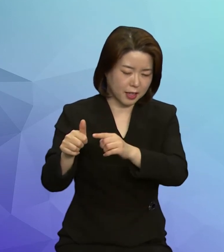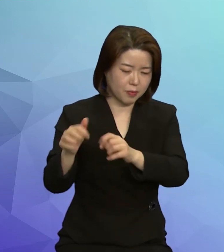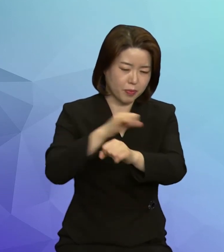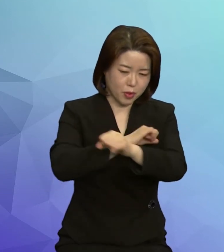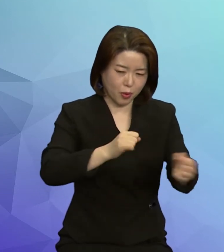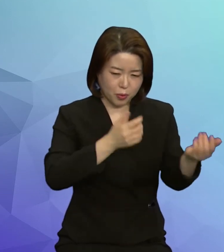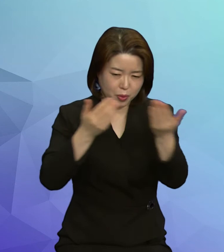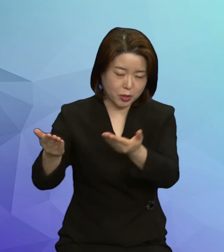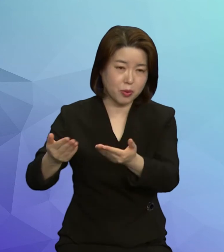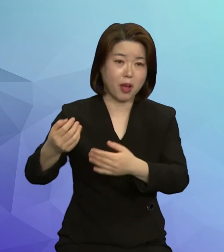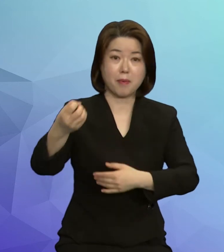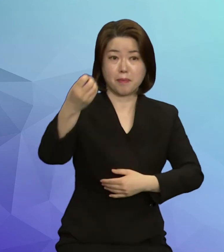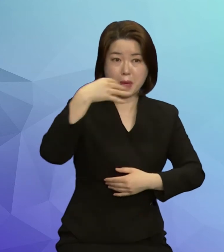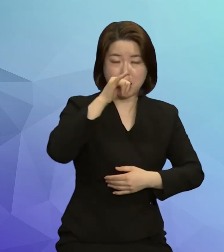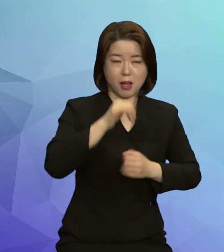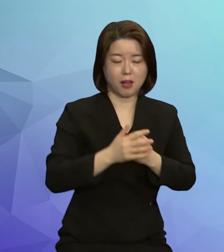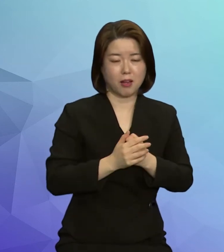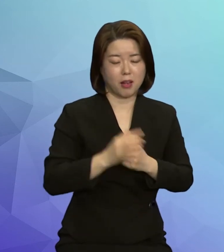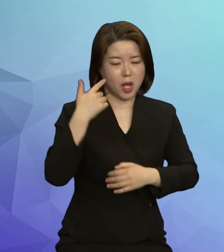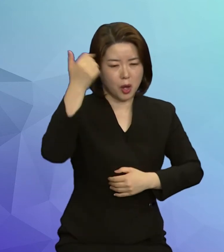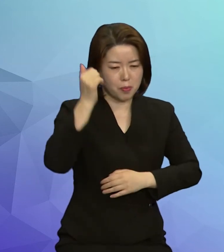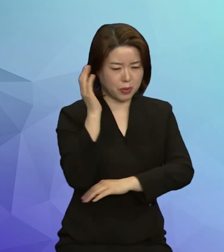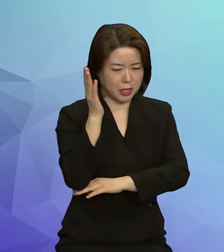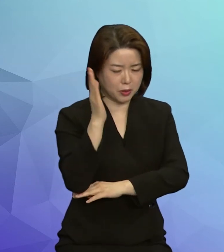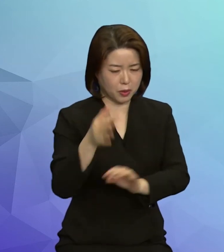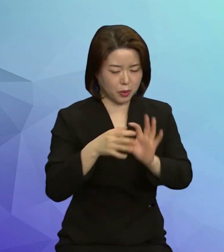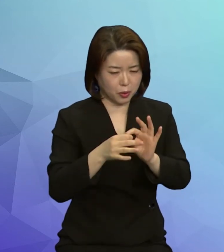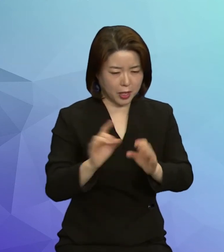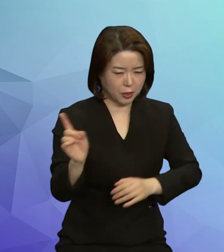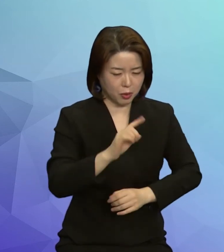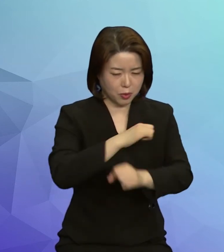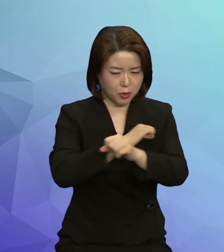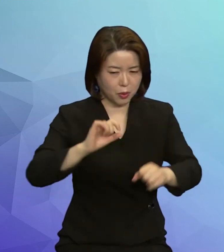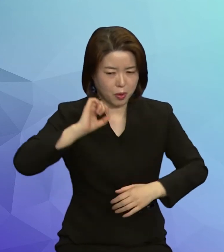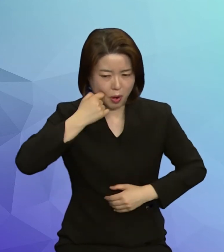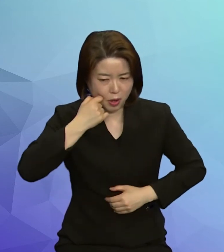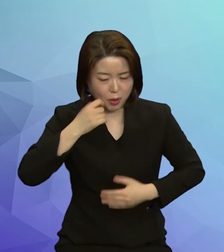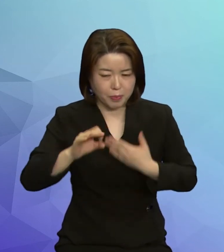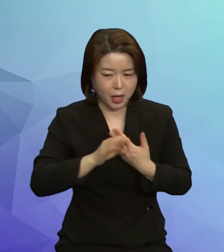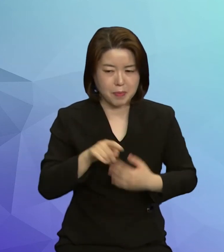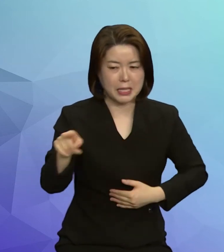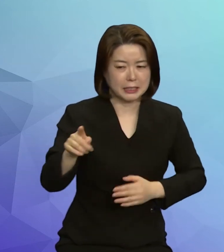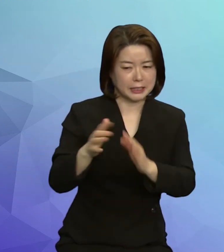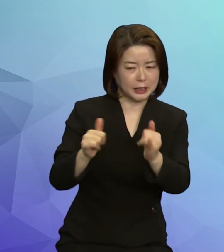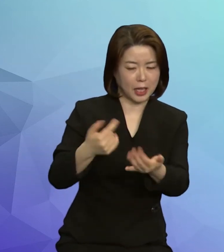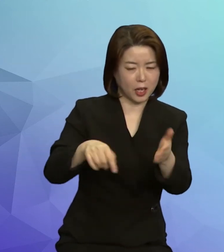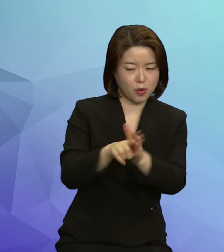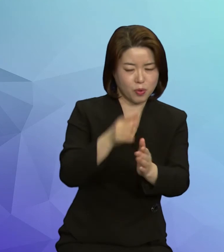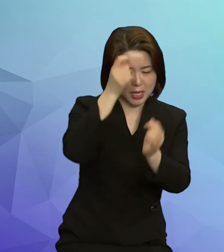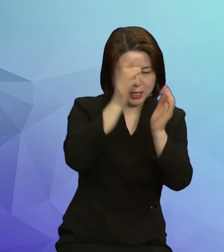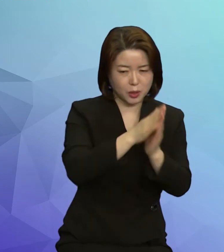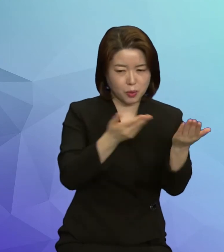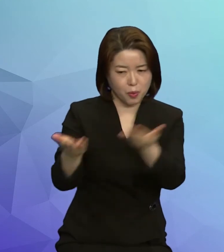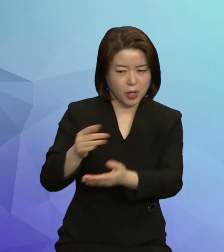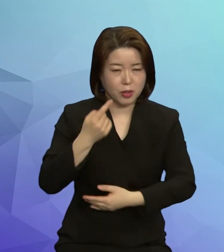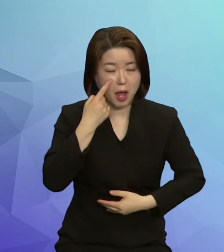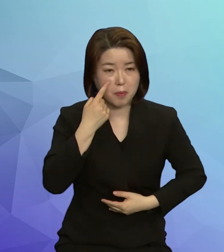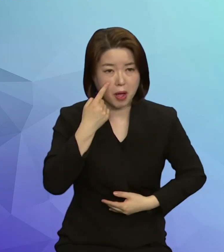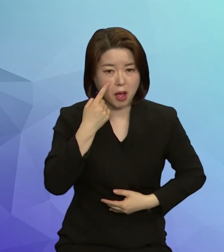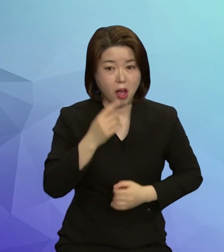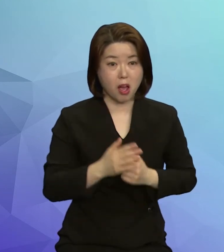용서하라 하셨어요. 목사님의 설교를 통해 도무지 용서할 수 없다면 그 사람을 위하여 기도라도 해보라